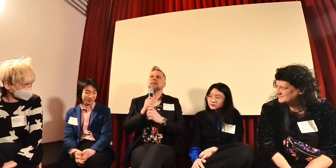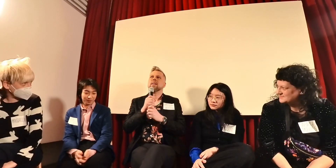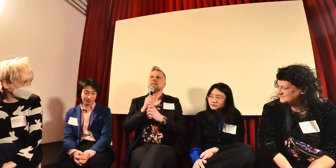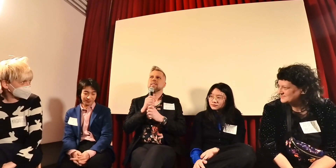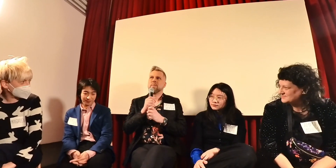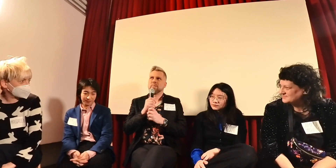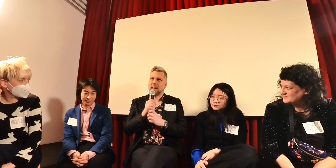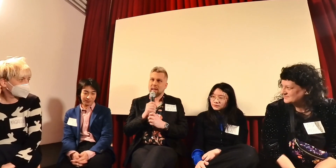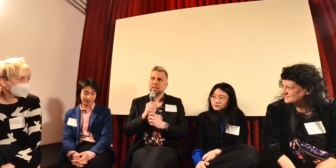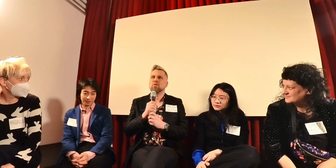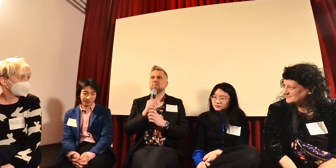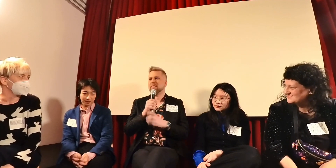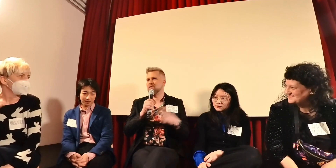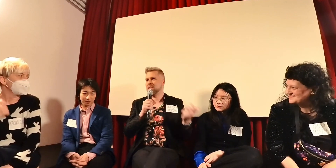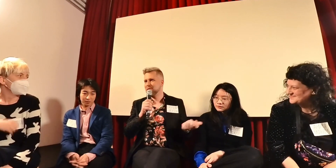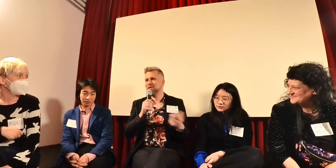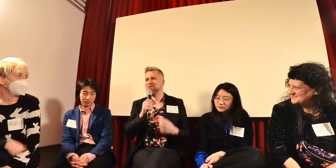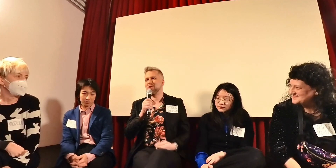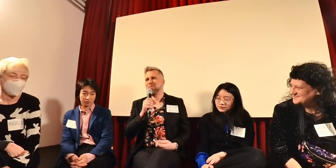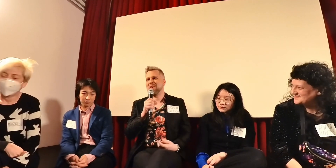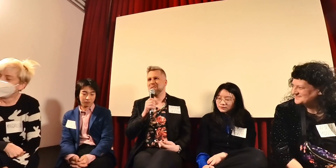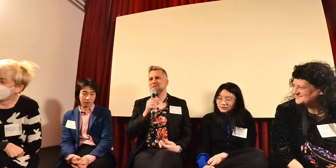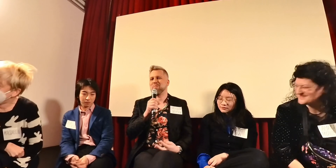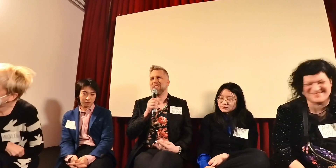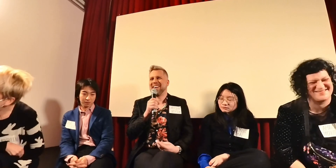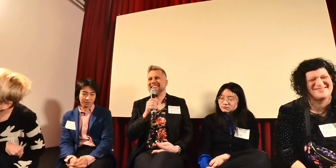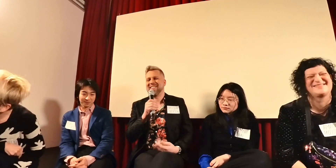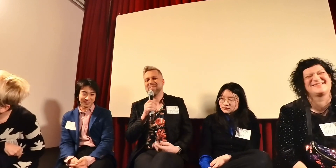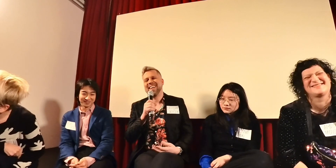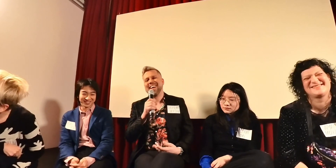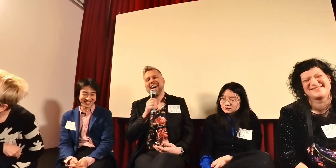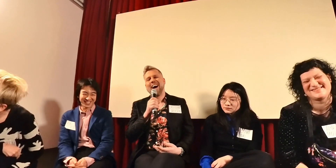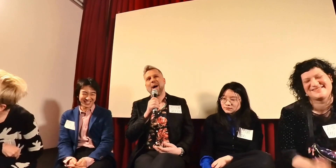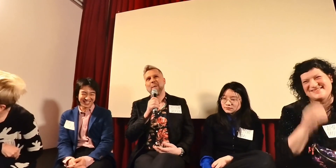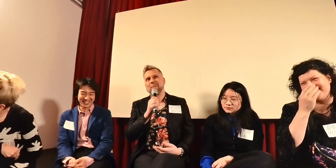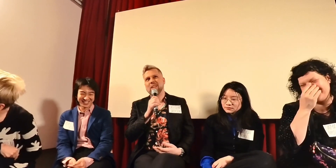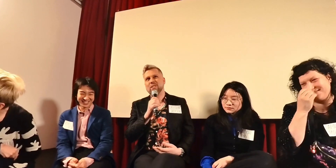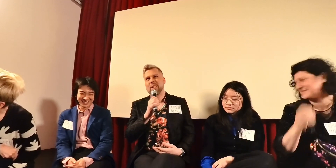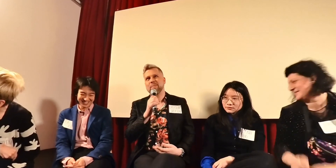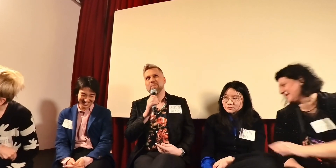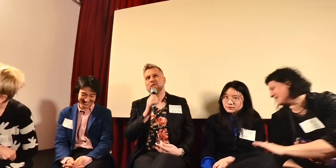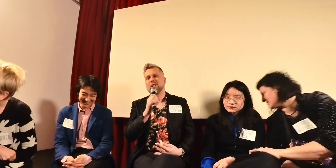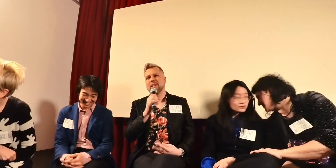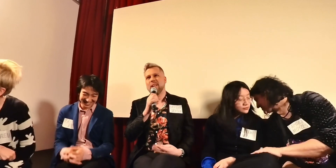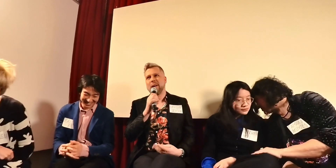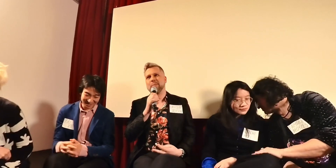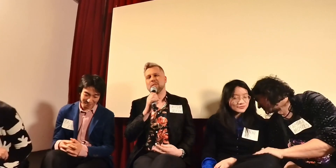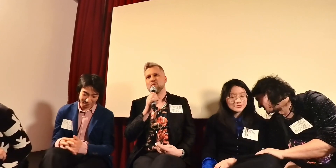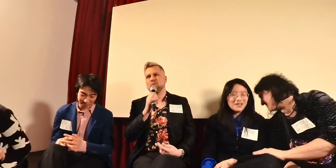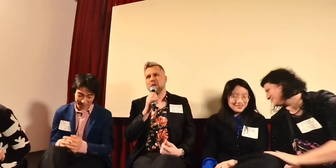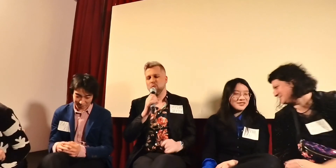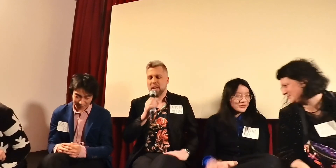umění, jsem gay, to jsem byl asi dřív než historik umění, předpokládám. A když jsem přišel